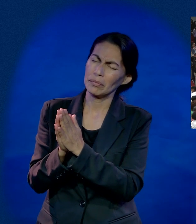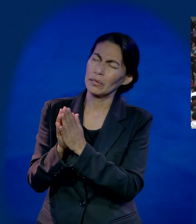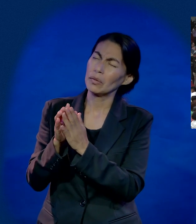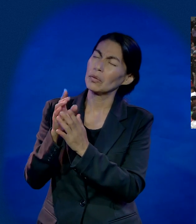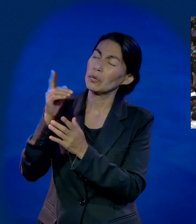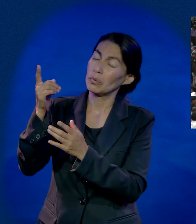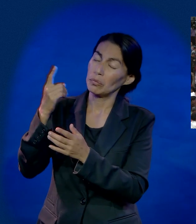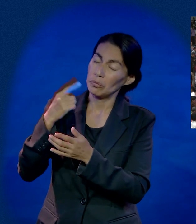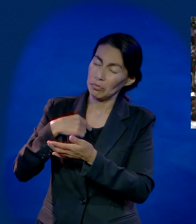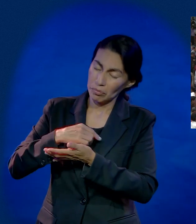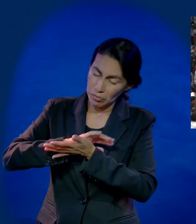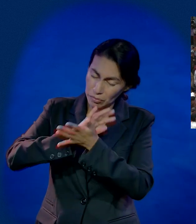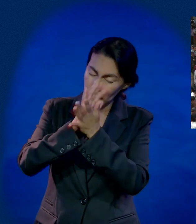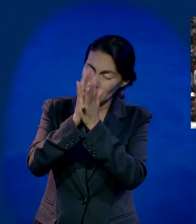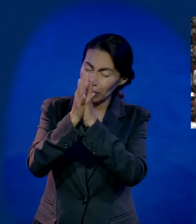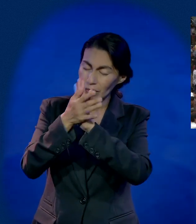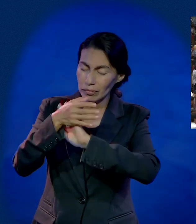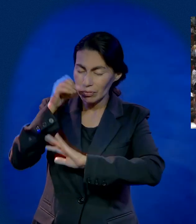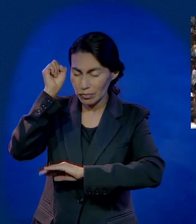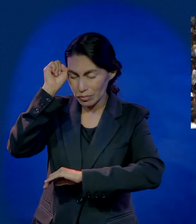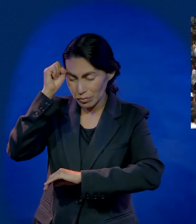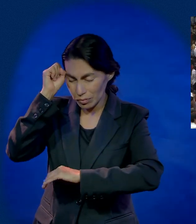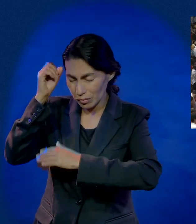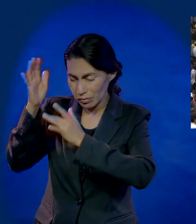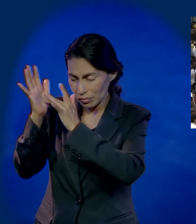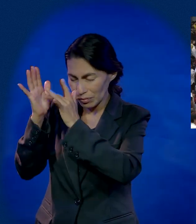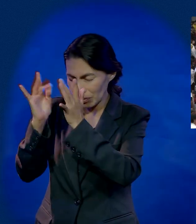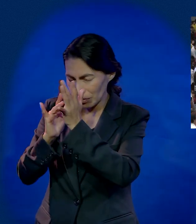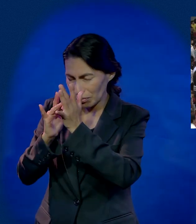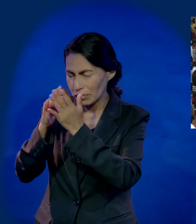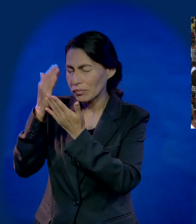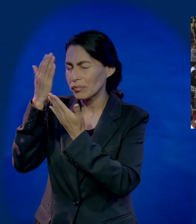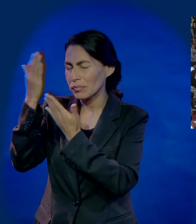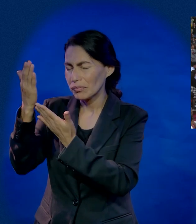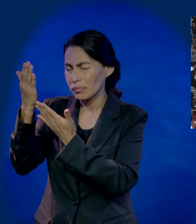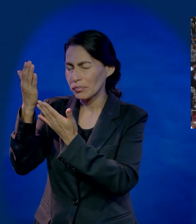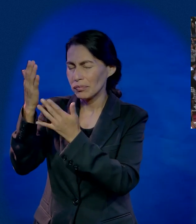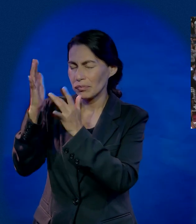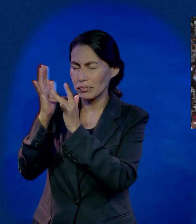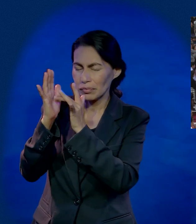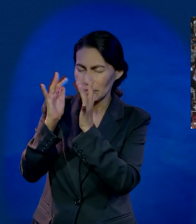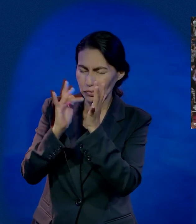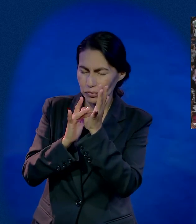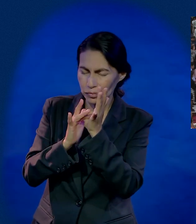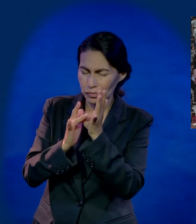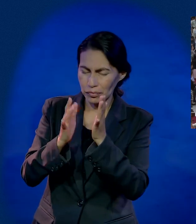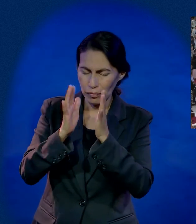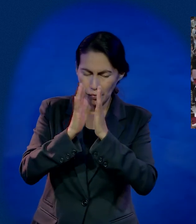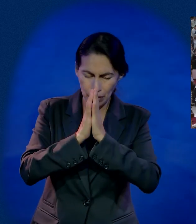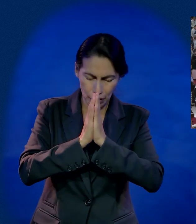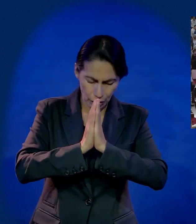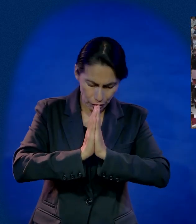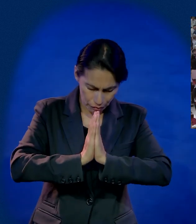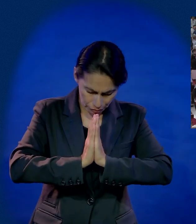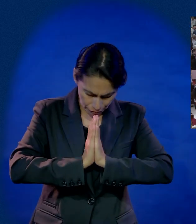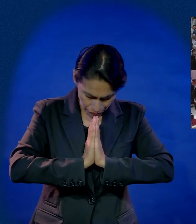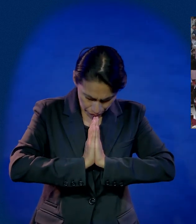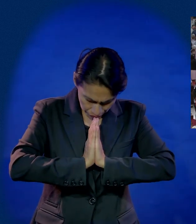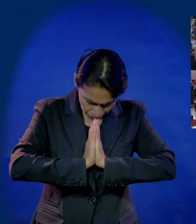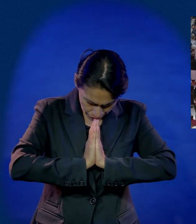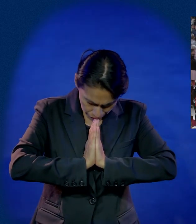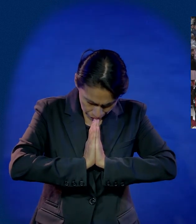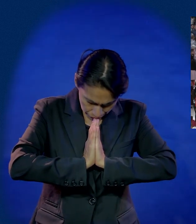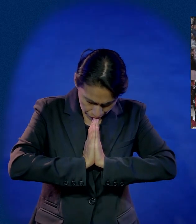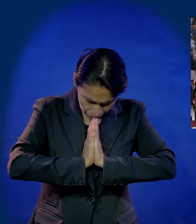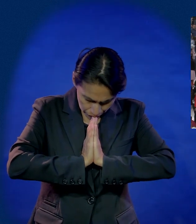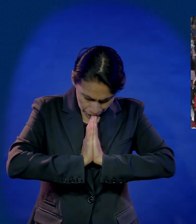En nuestros impulsos. En nuestra necedad. Haznos siervos de Jesucristo. Haznos siervos de Jesucristo. En el nombre de